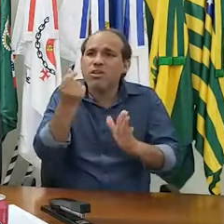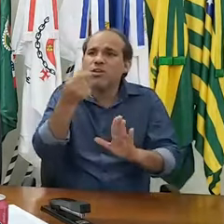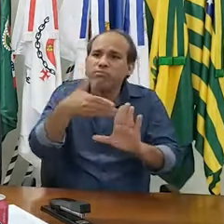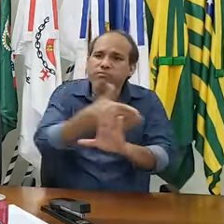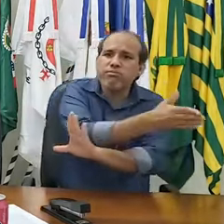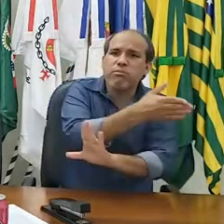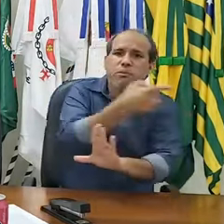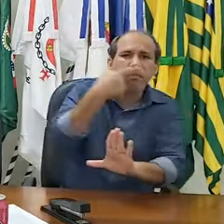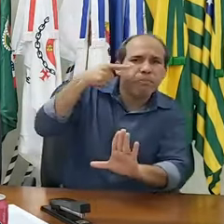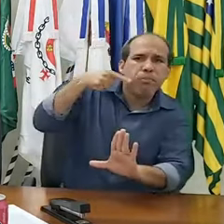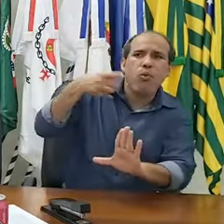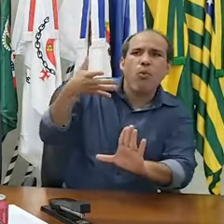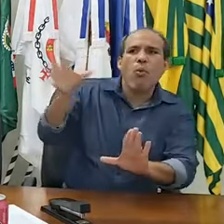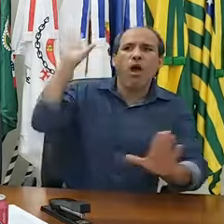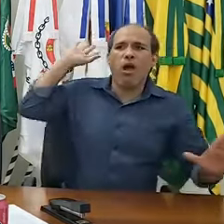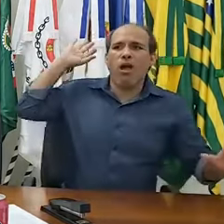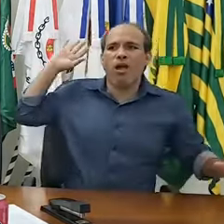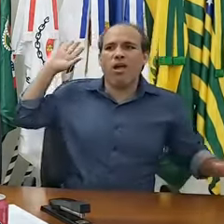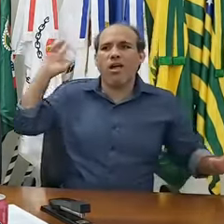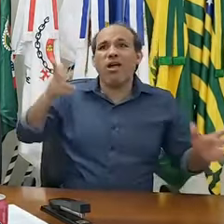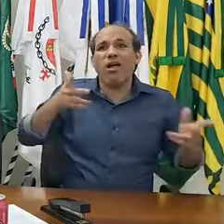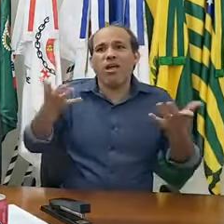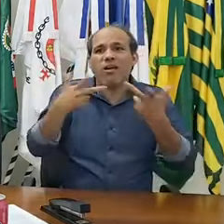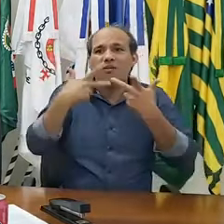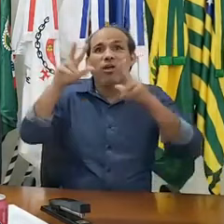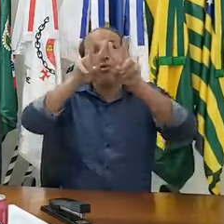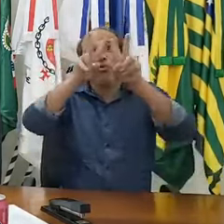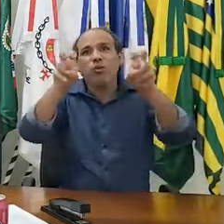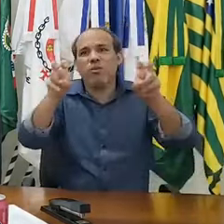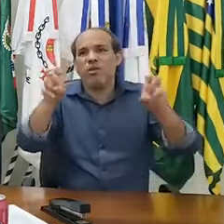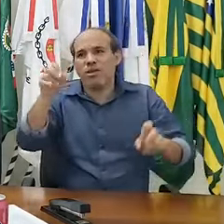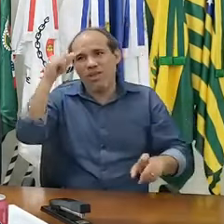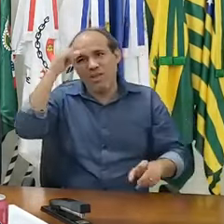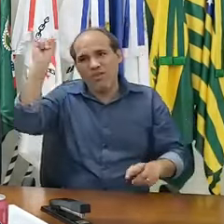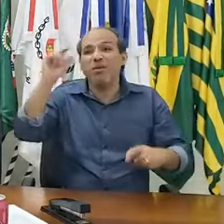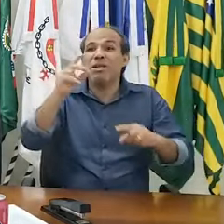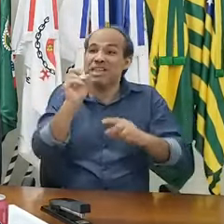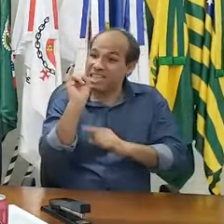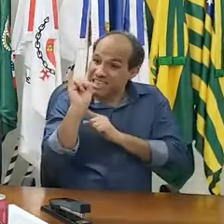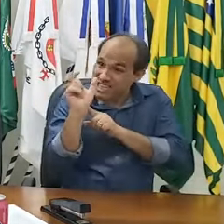recursos. Tá? Quer falar sobre, não vou falar o nome aqui para não cair a live,